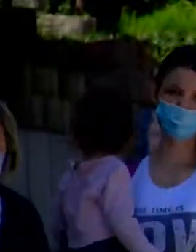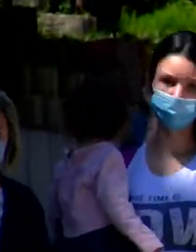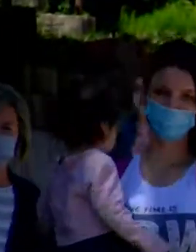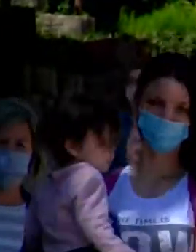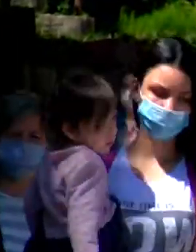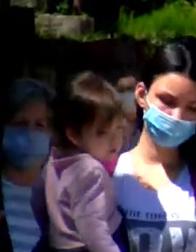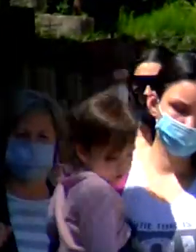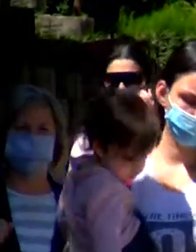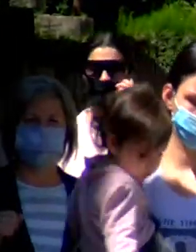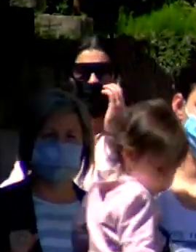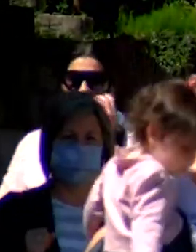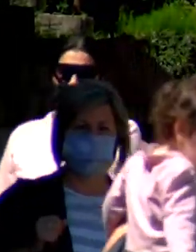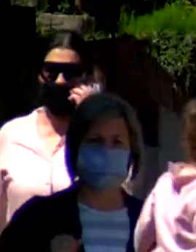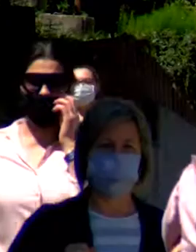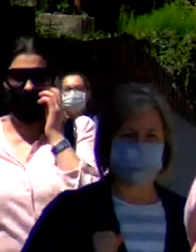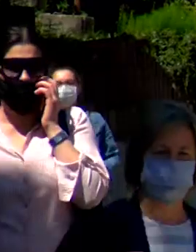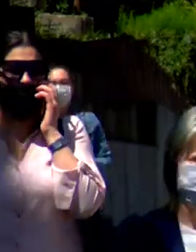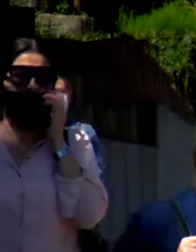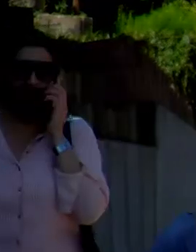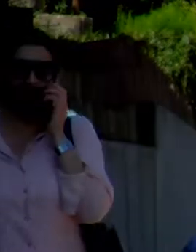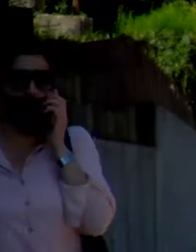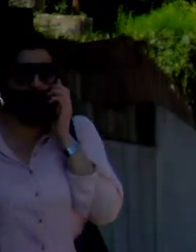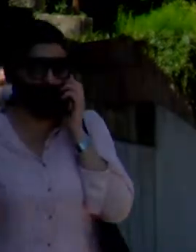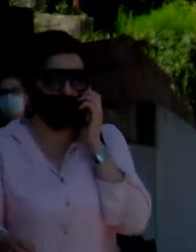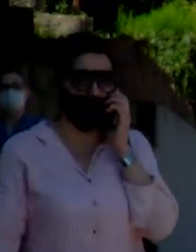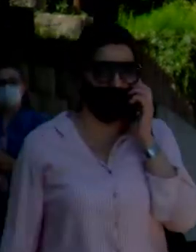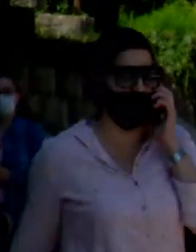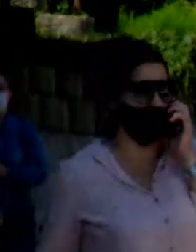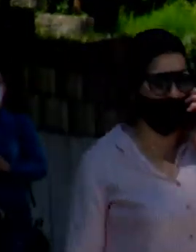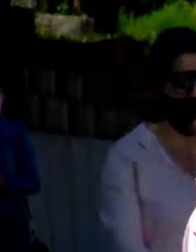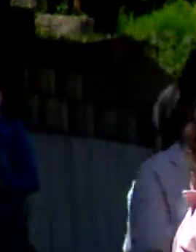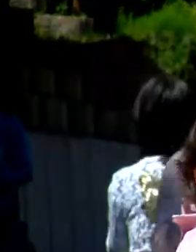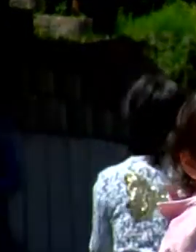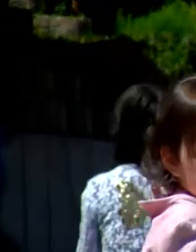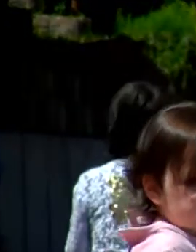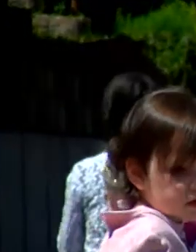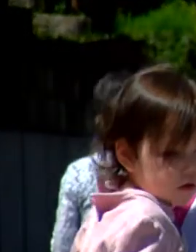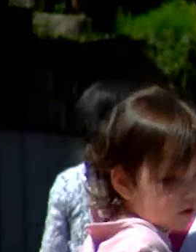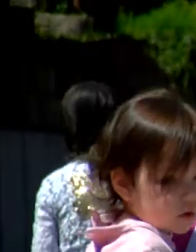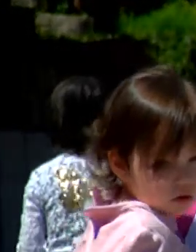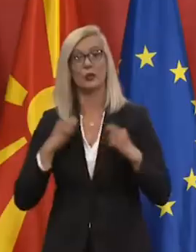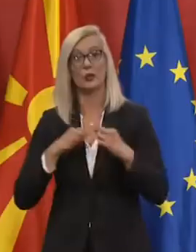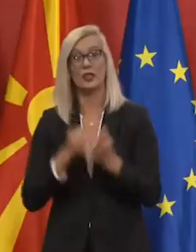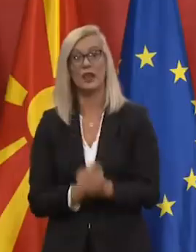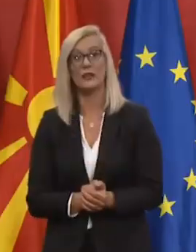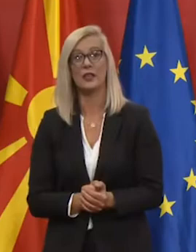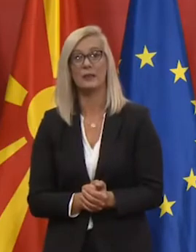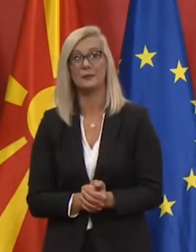и отвори пат за новата влада, изјави на денешната пресконференција техничкиот премиер Оливер Спасовски.